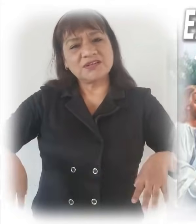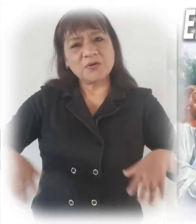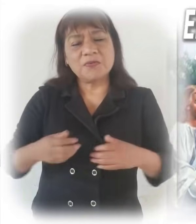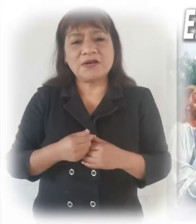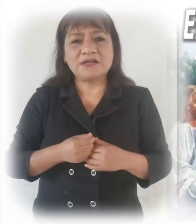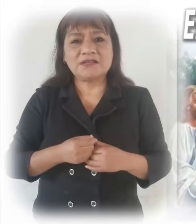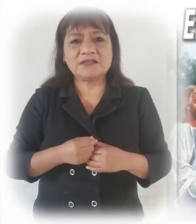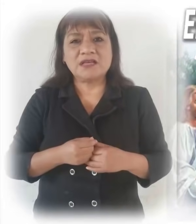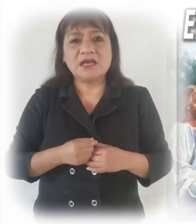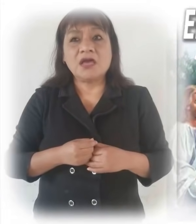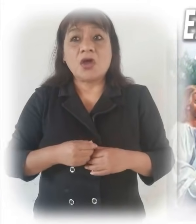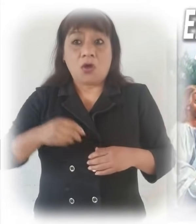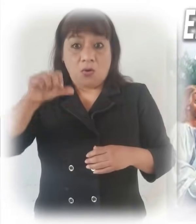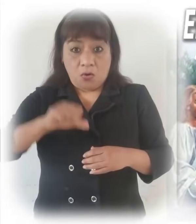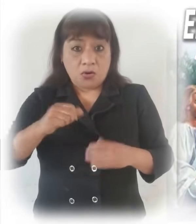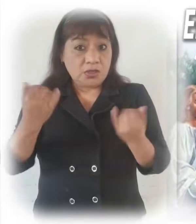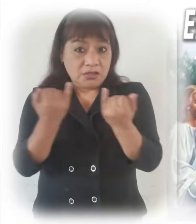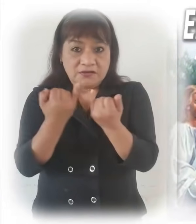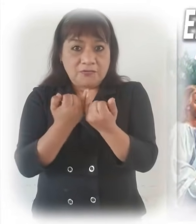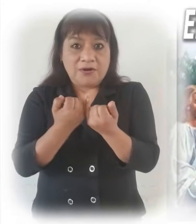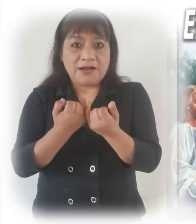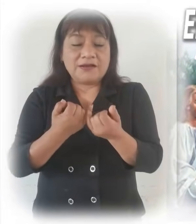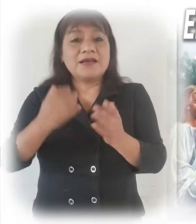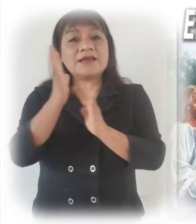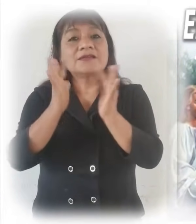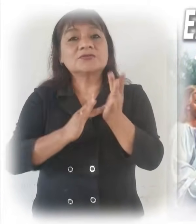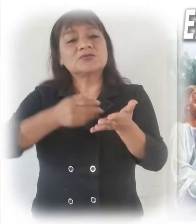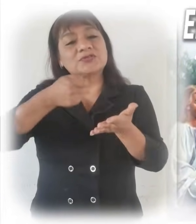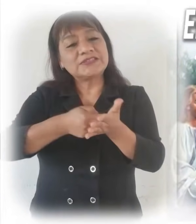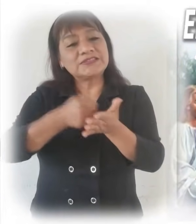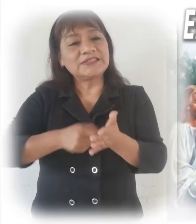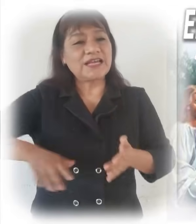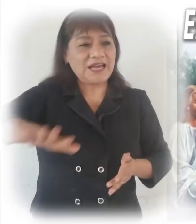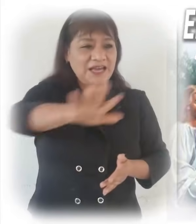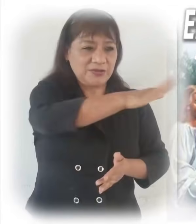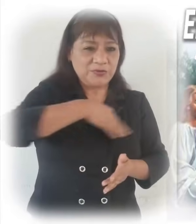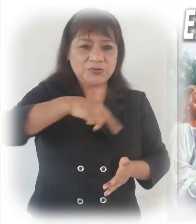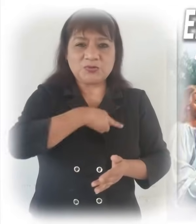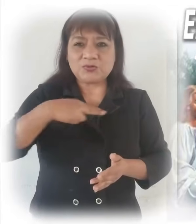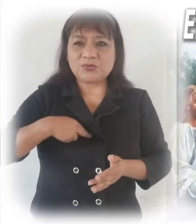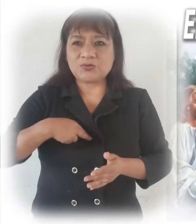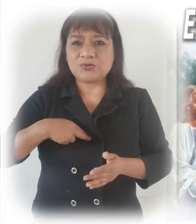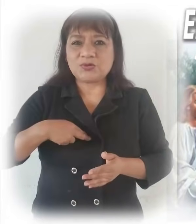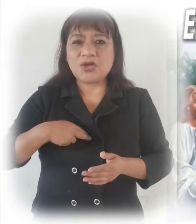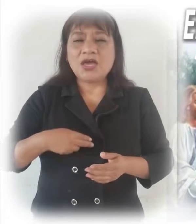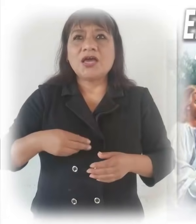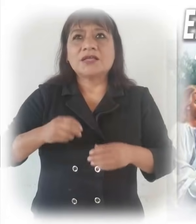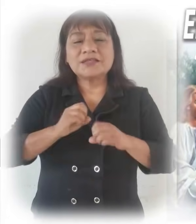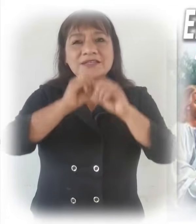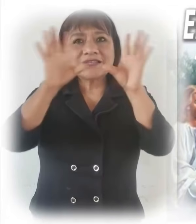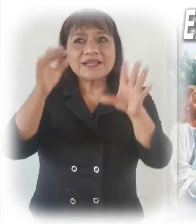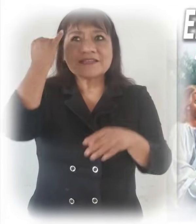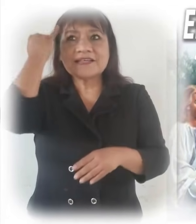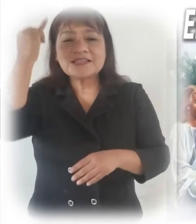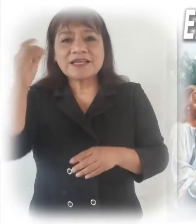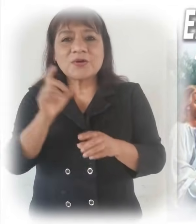acobardan. Hoy también Jesús nos exige una clara definición. Muchas